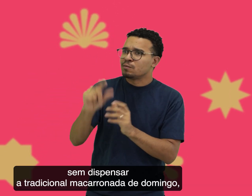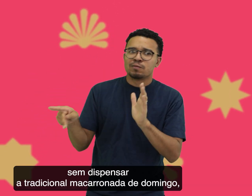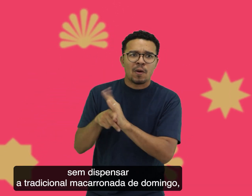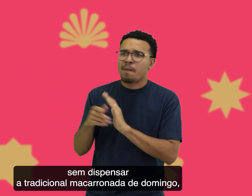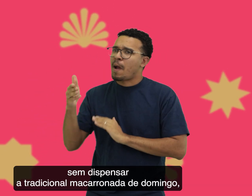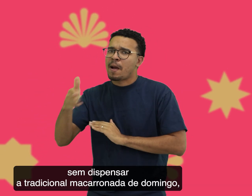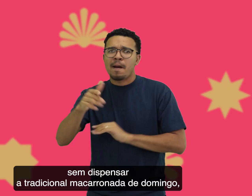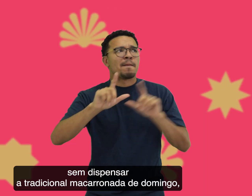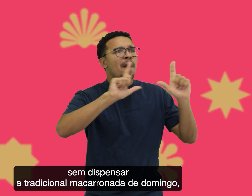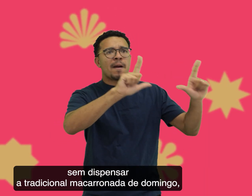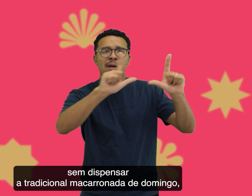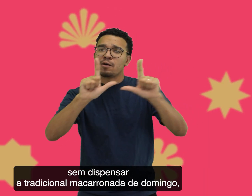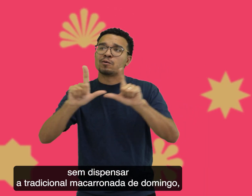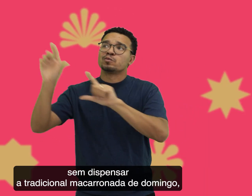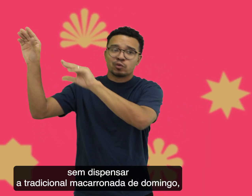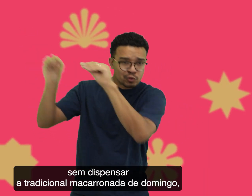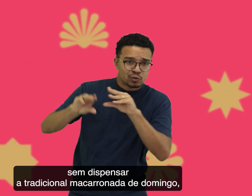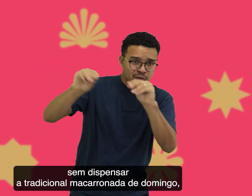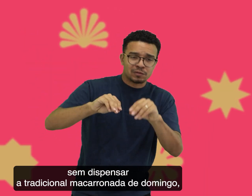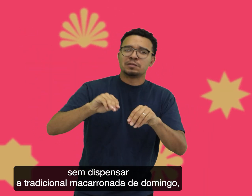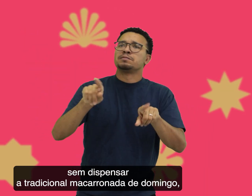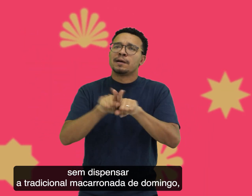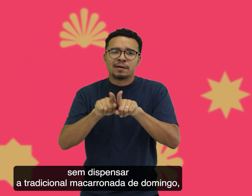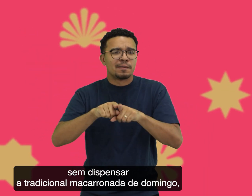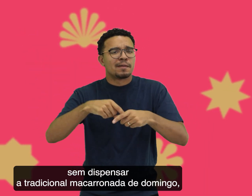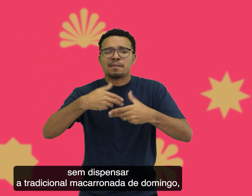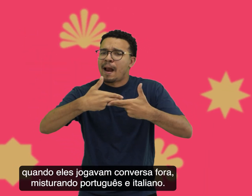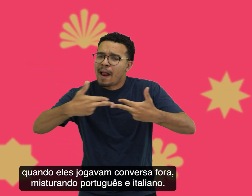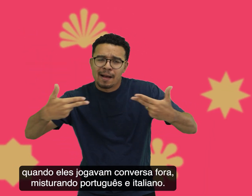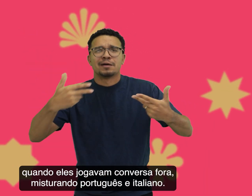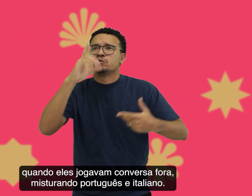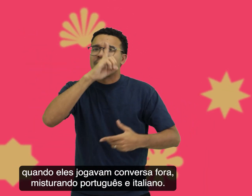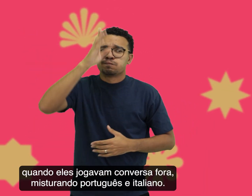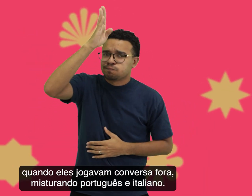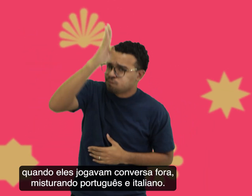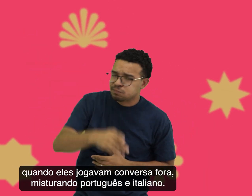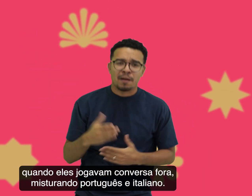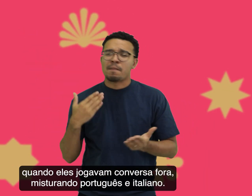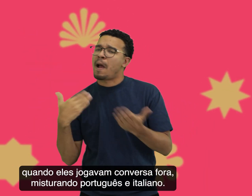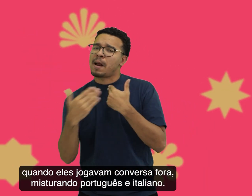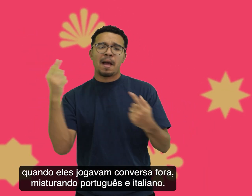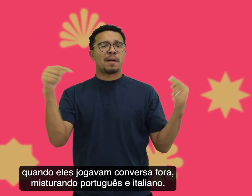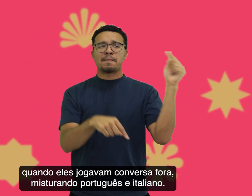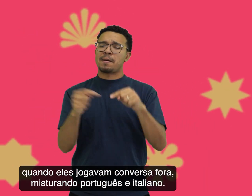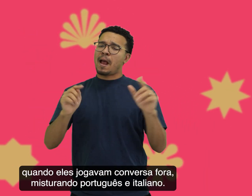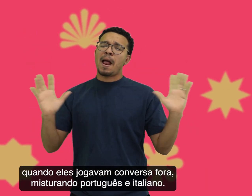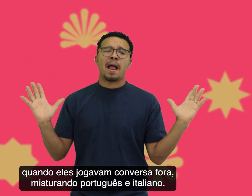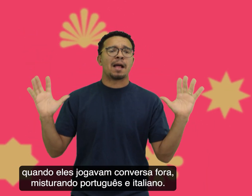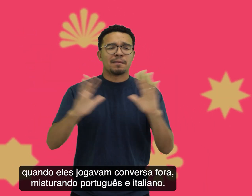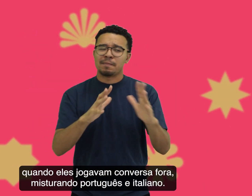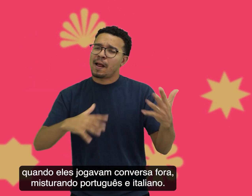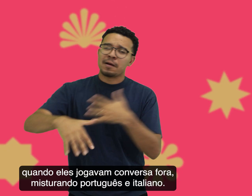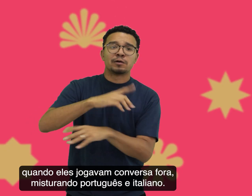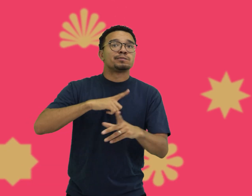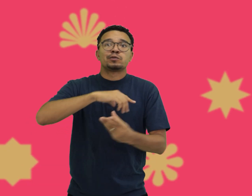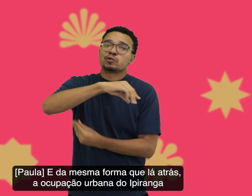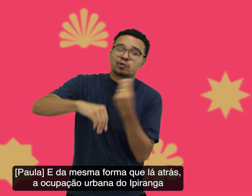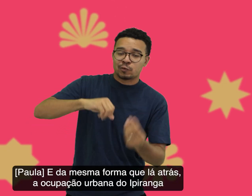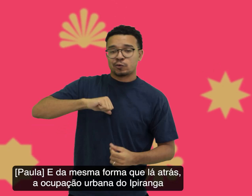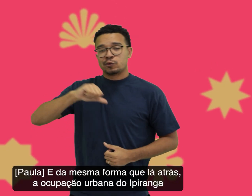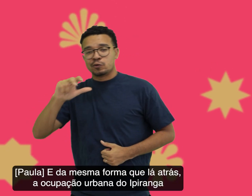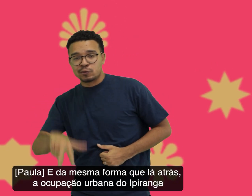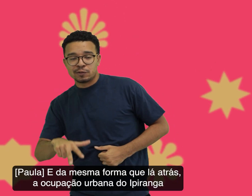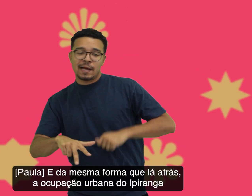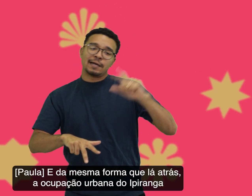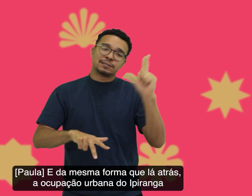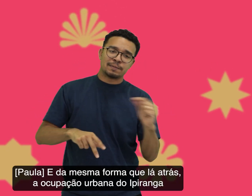outros imigrantes, sem dispensar a tradicional macarronada de domingo, quando eles jogavam conversa fora, misturando português e